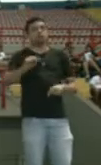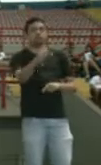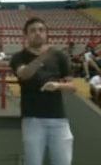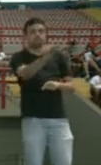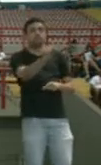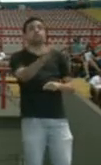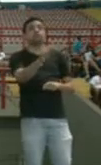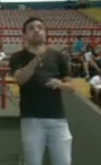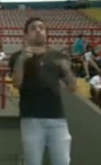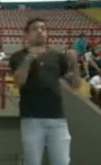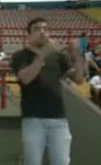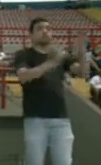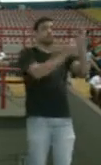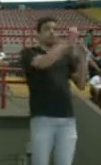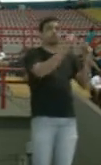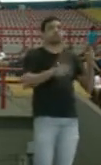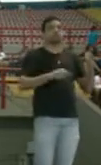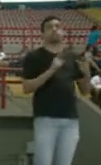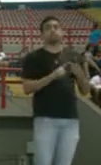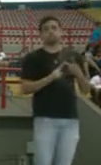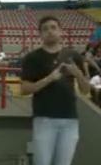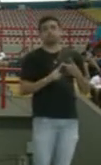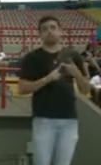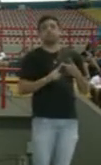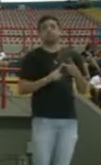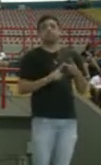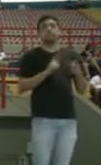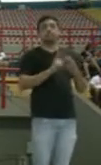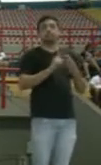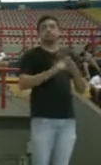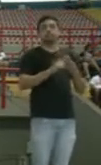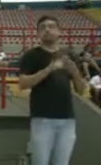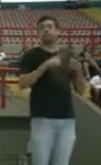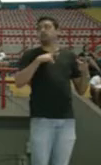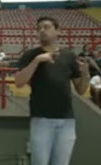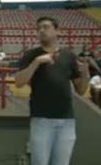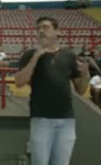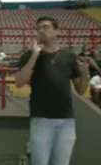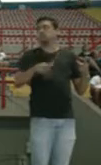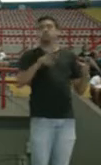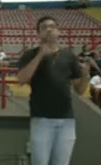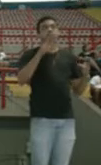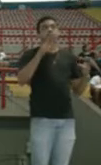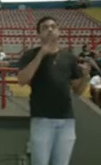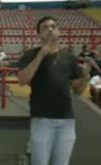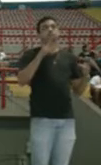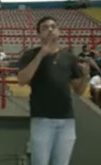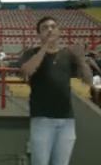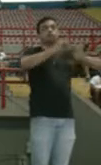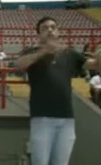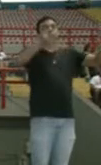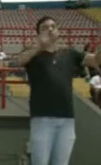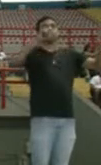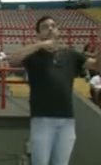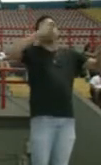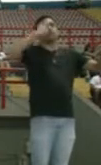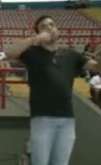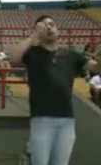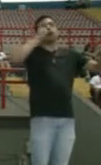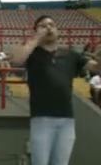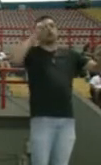deles, ligado à indústria, tá? Até tá na moda aí, tá certo? Falar